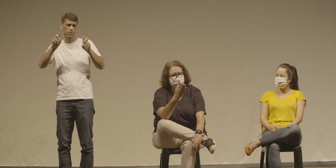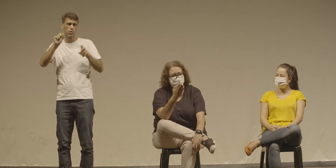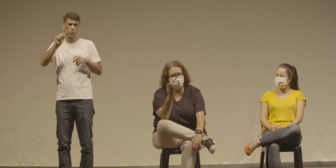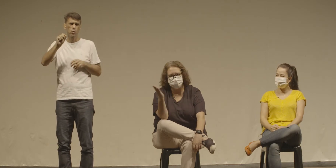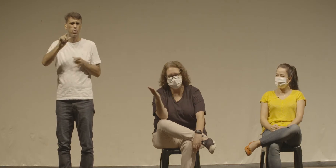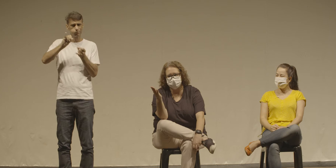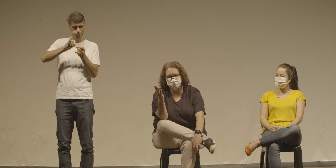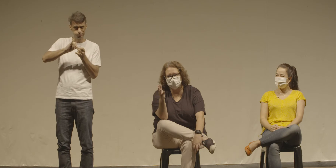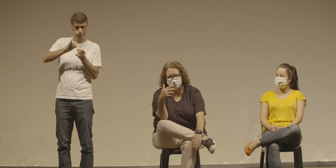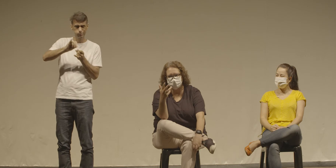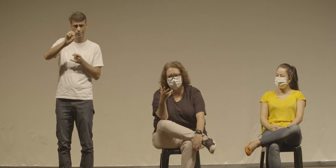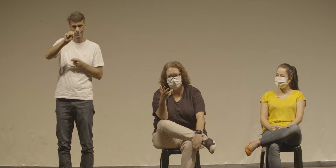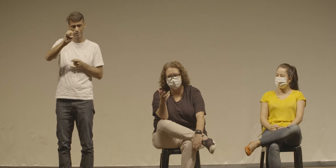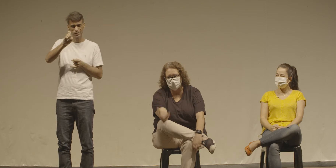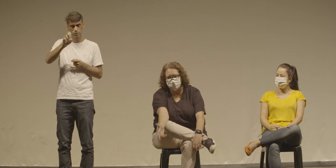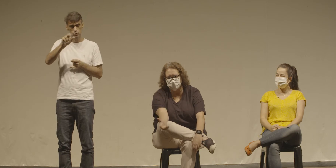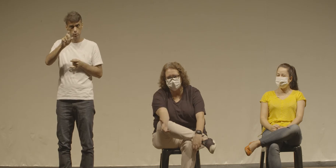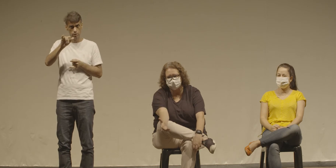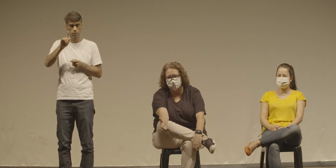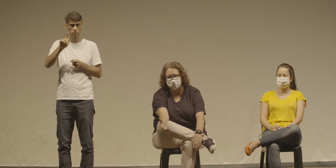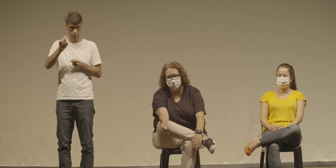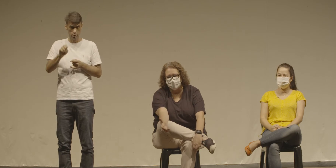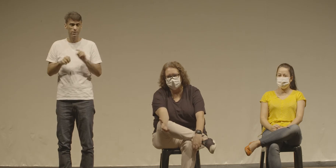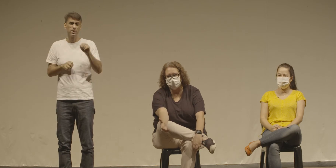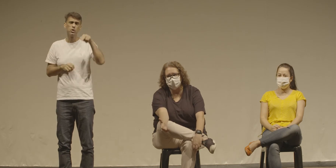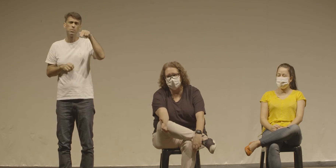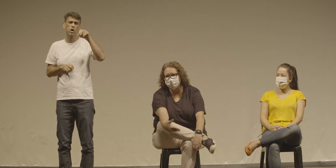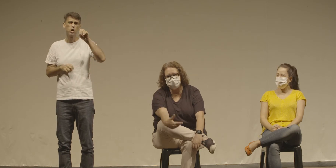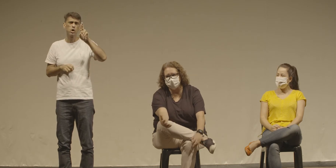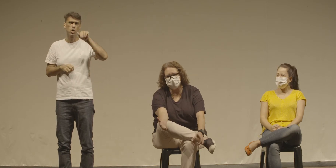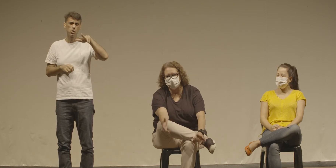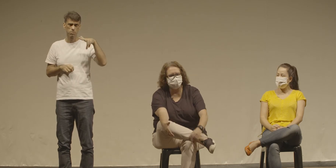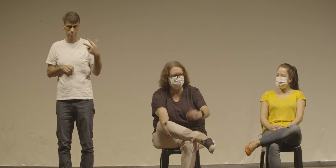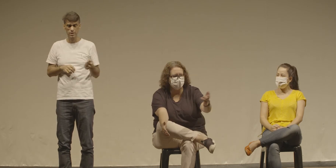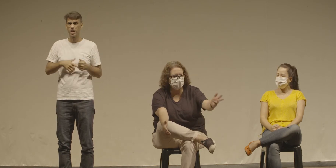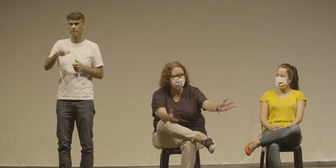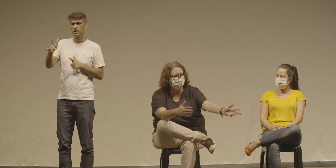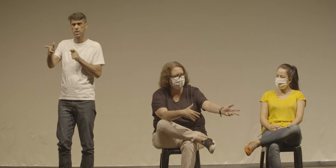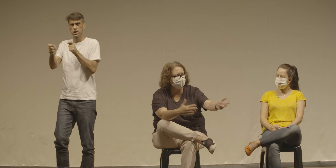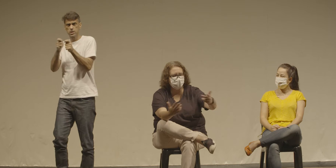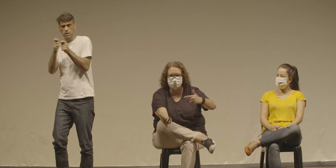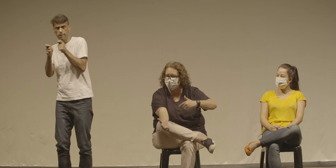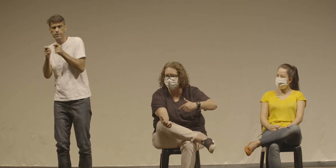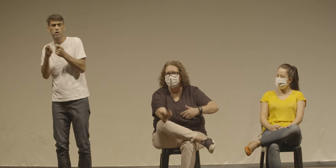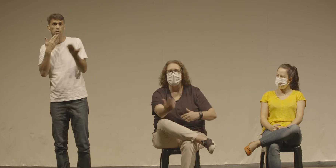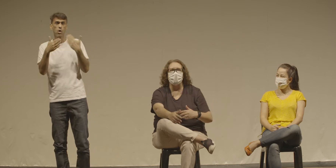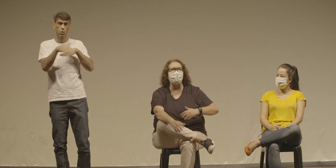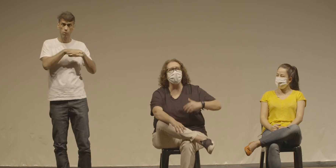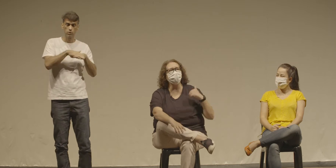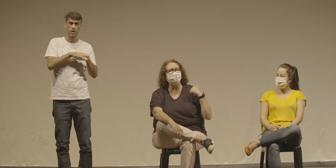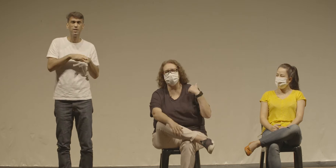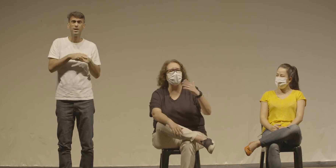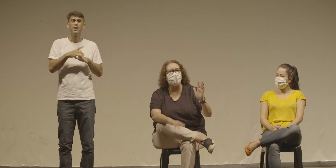tem, né, uma parte do filme em que a Norminha fala que às vezes elas iam dar entrevista ou conversar com alguém,